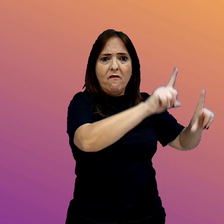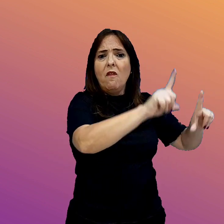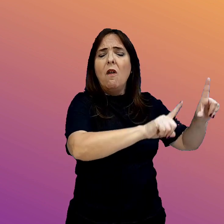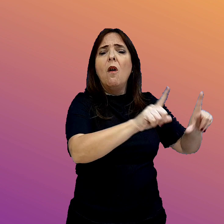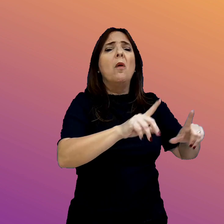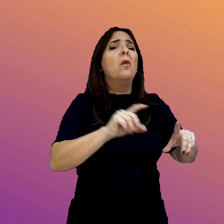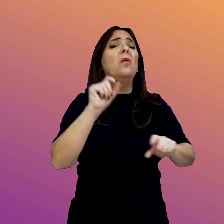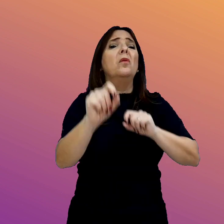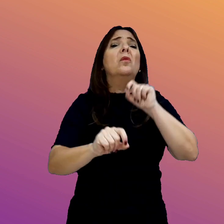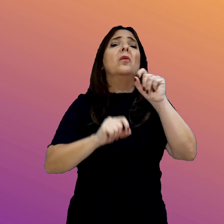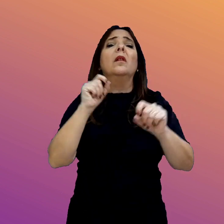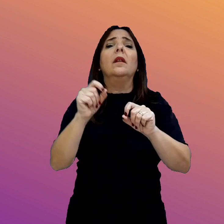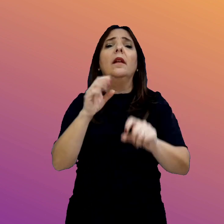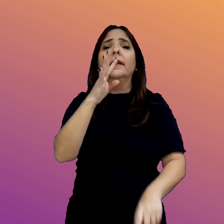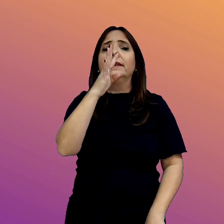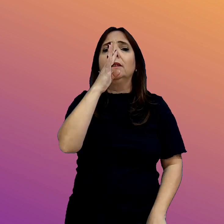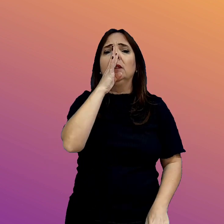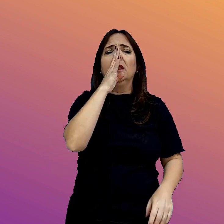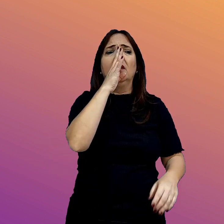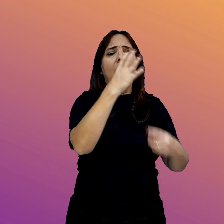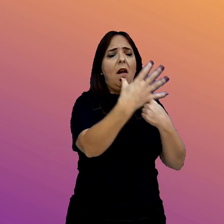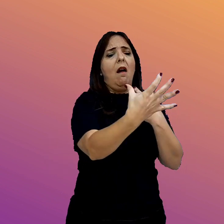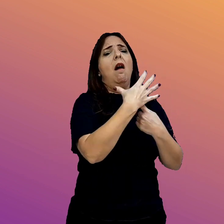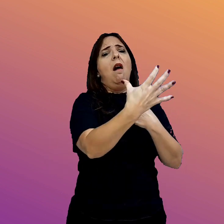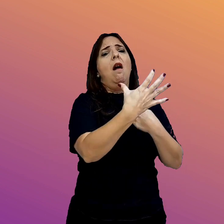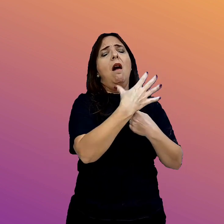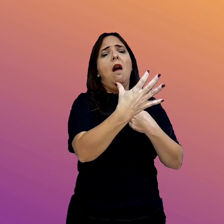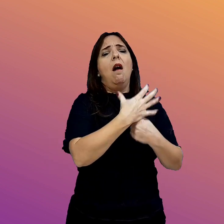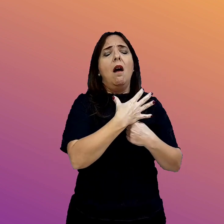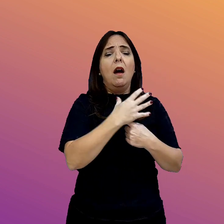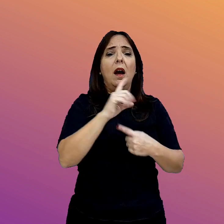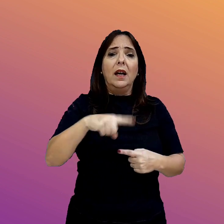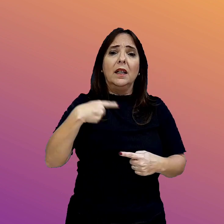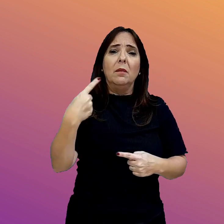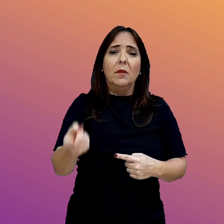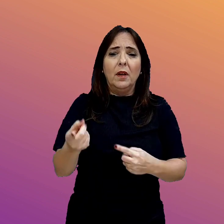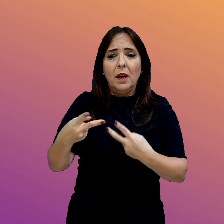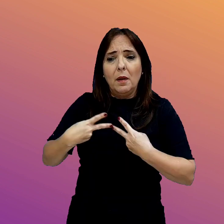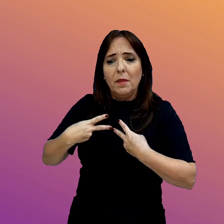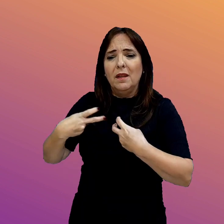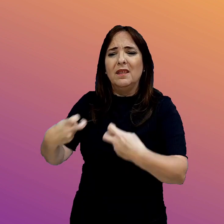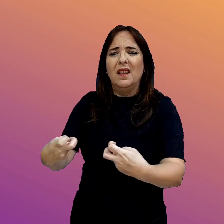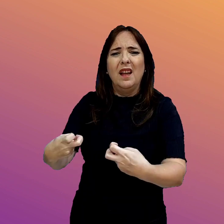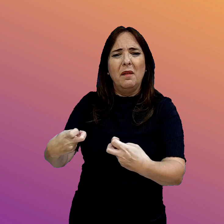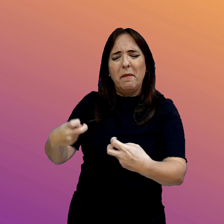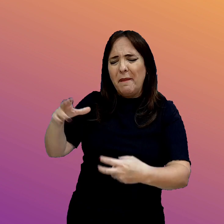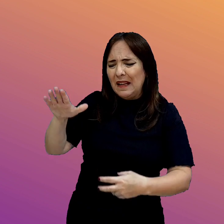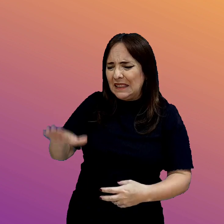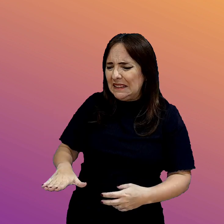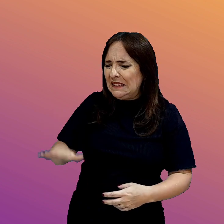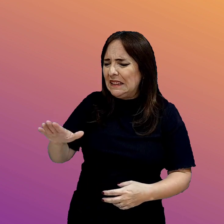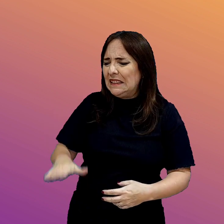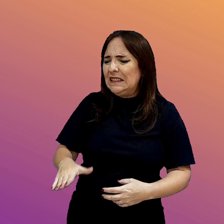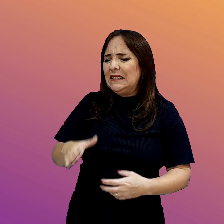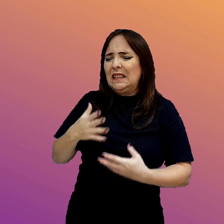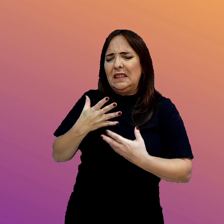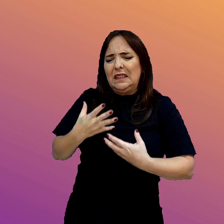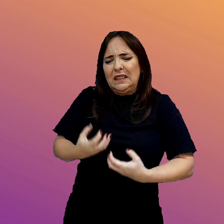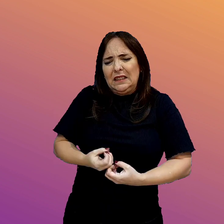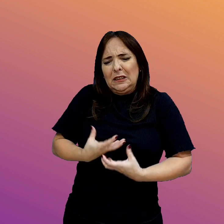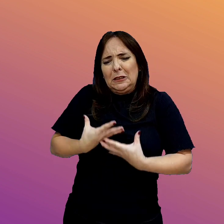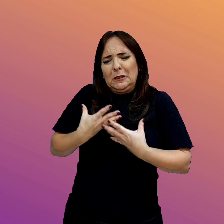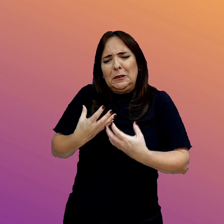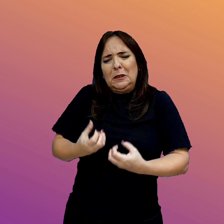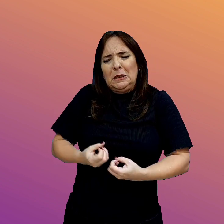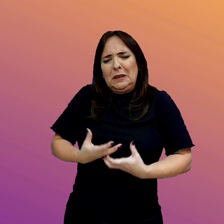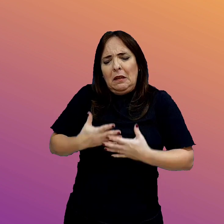hoje, super influenciadores, horrível. Aí você percebe depois uma criança extremamente carregada emocionalmente, né?